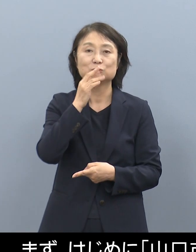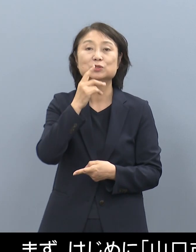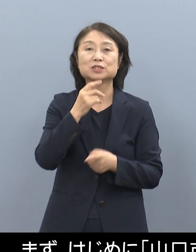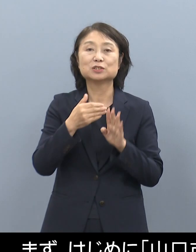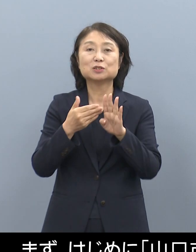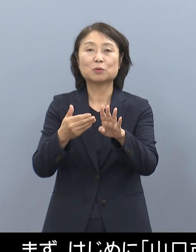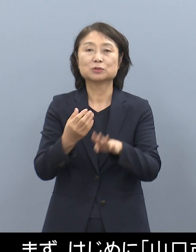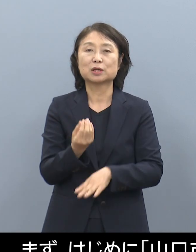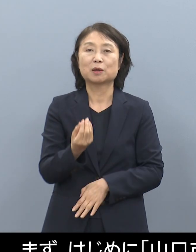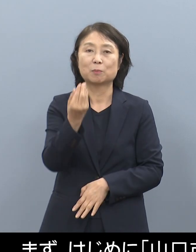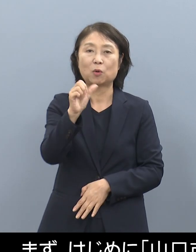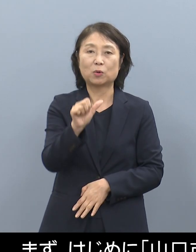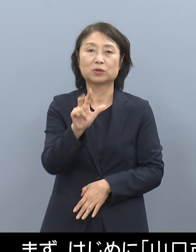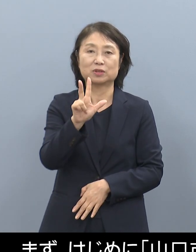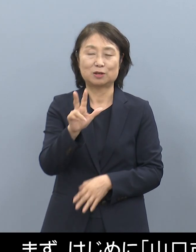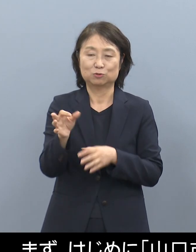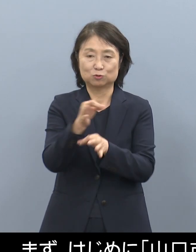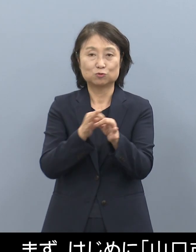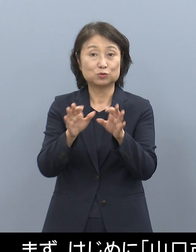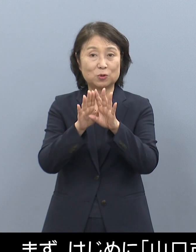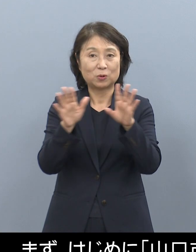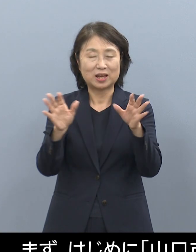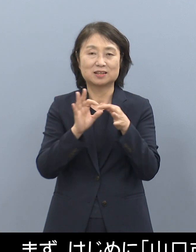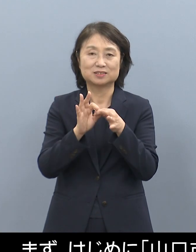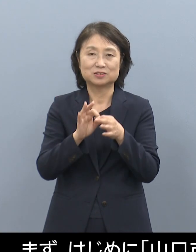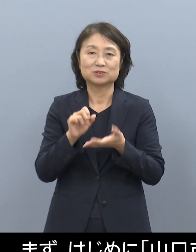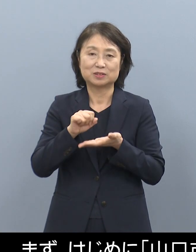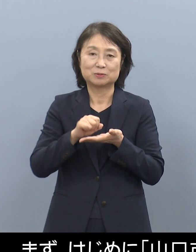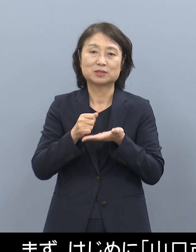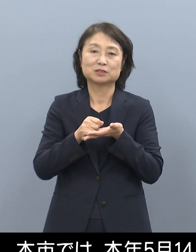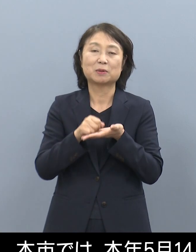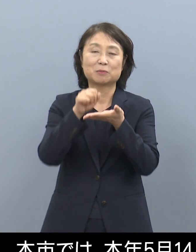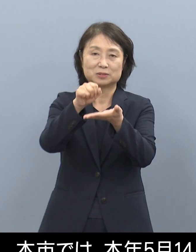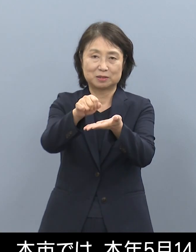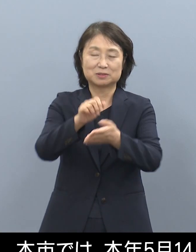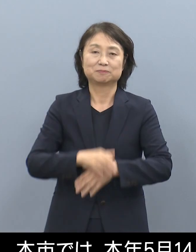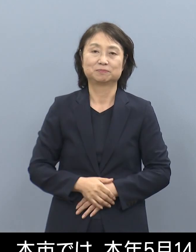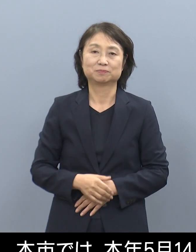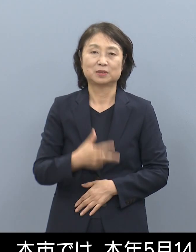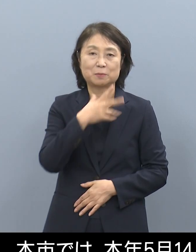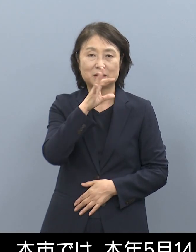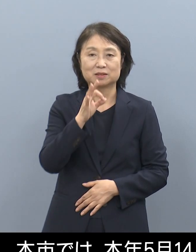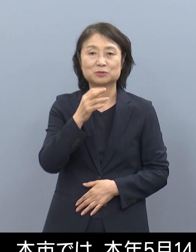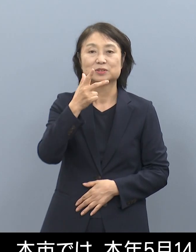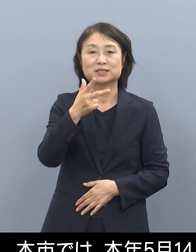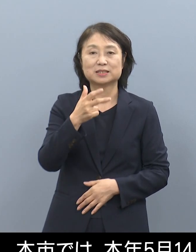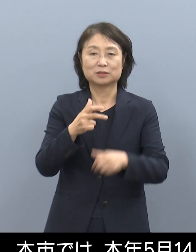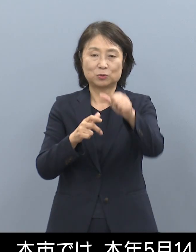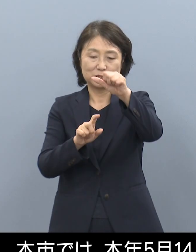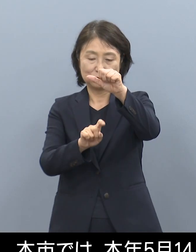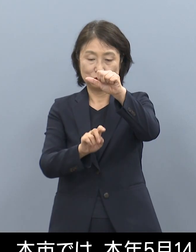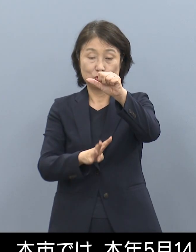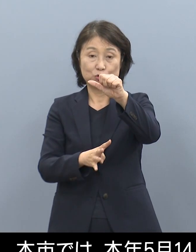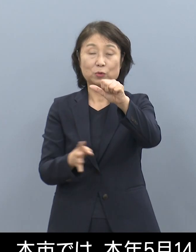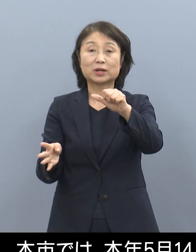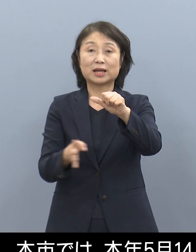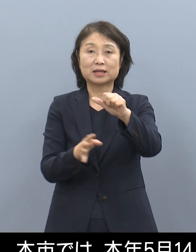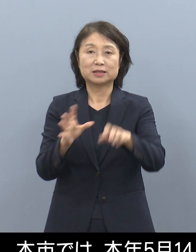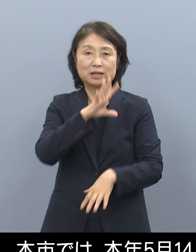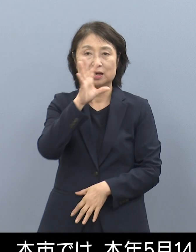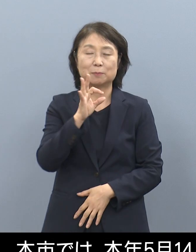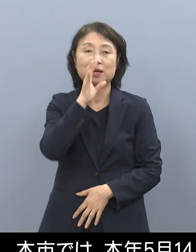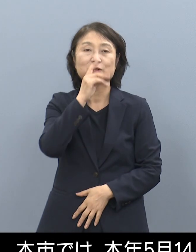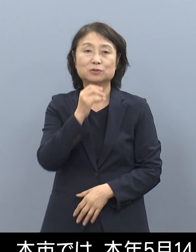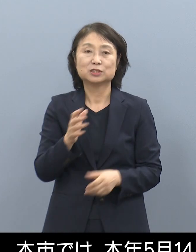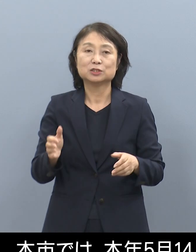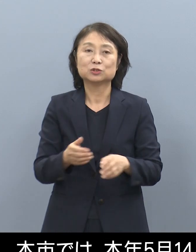災ポータルの運用開始について申し上げます。本市では本年5月14日から山口市